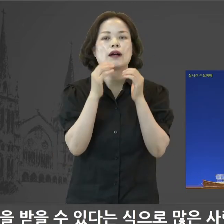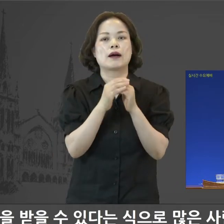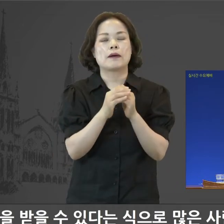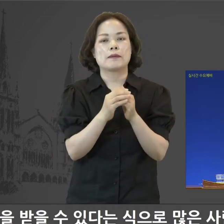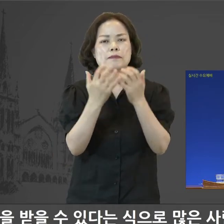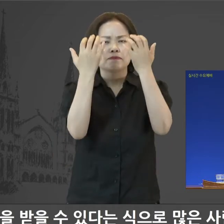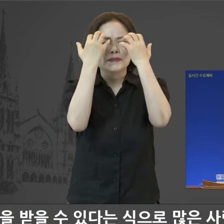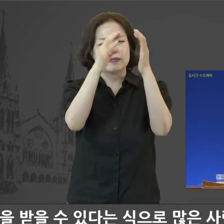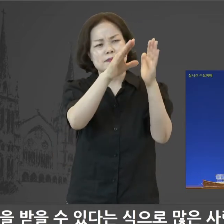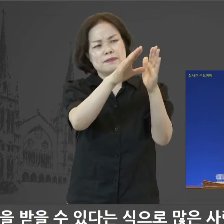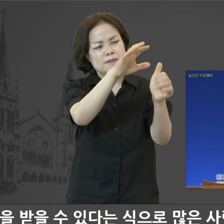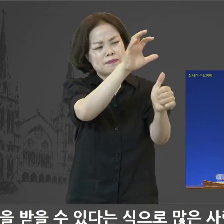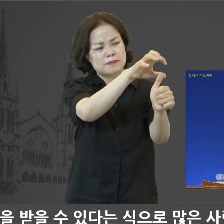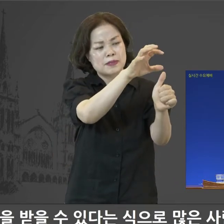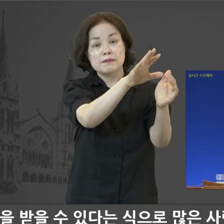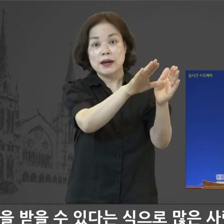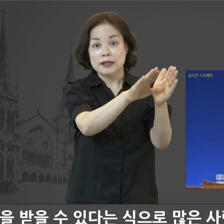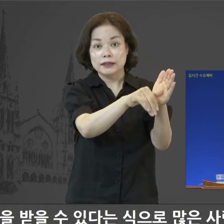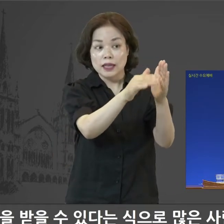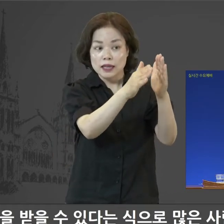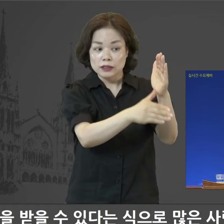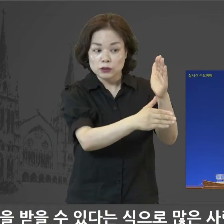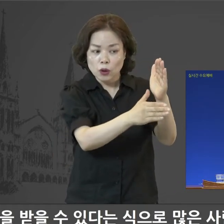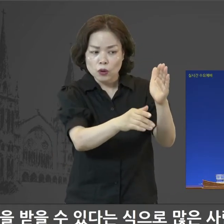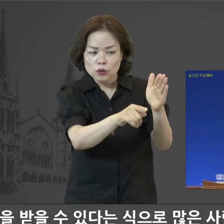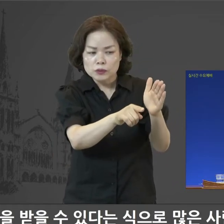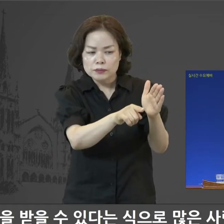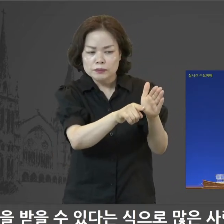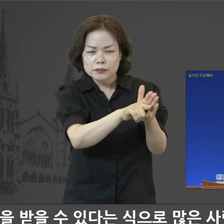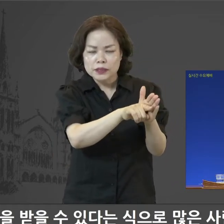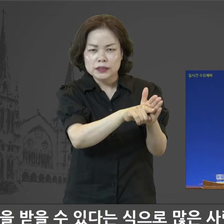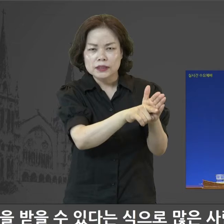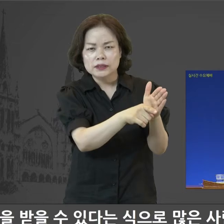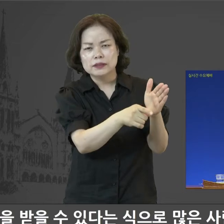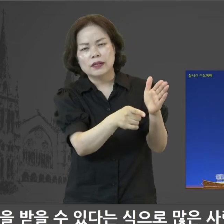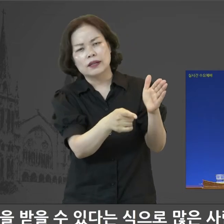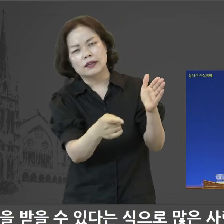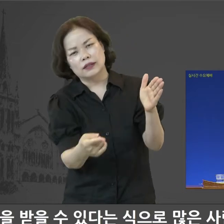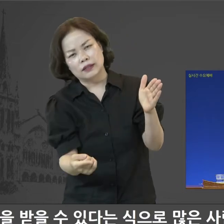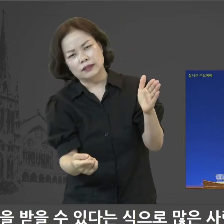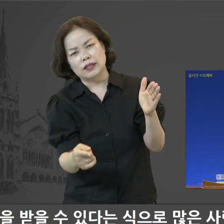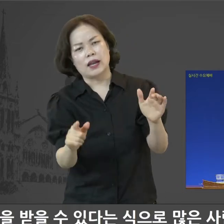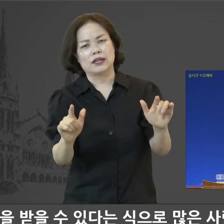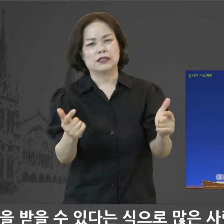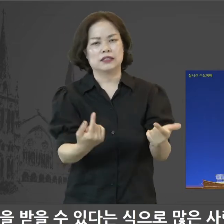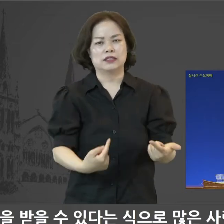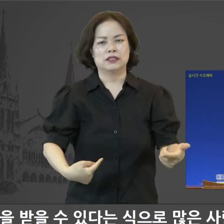때에 성도들이 믿음에서 떨어져 나가지 않도록